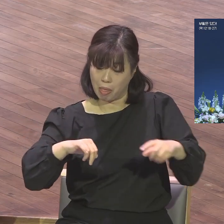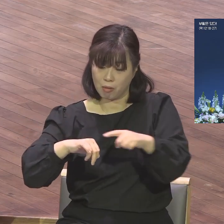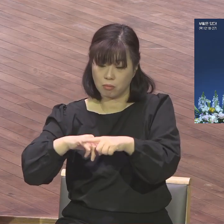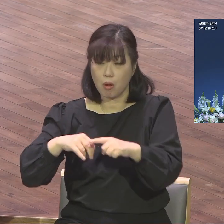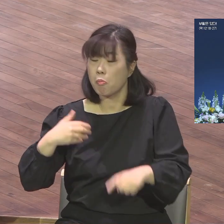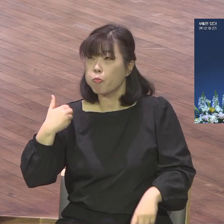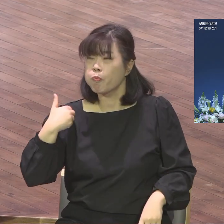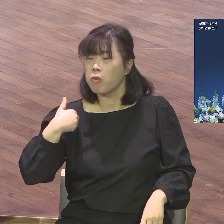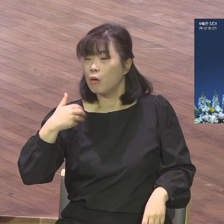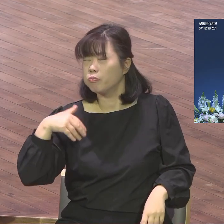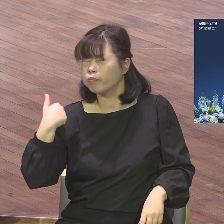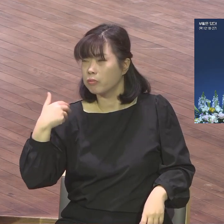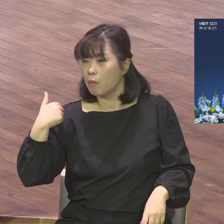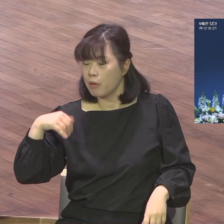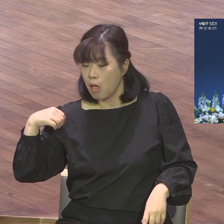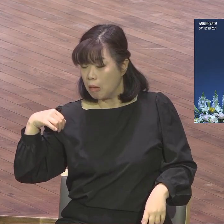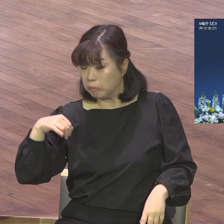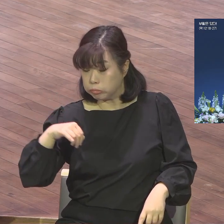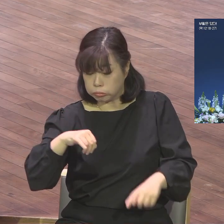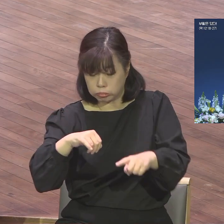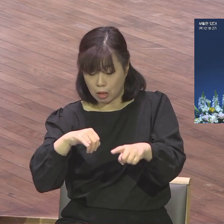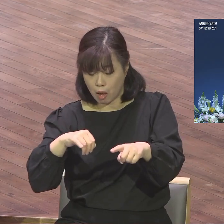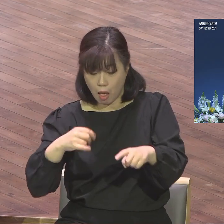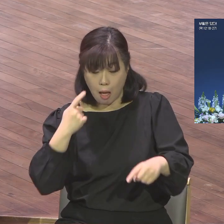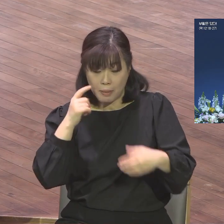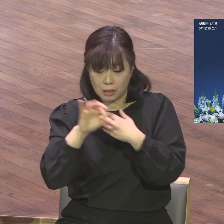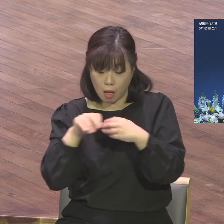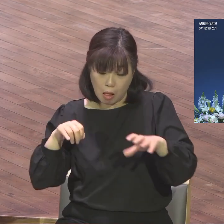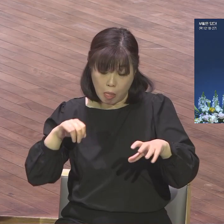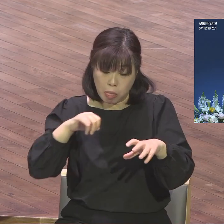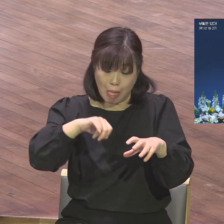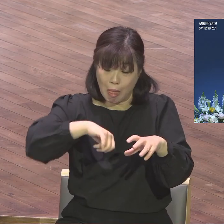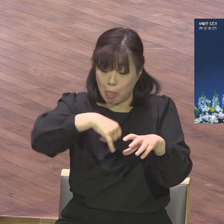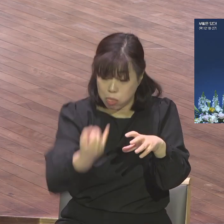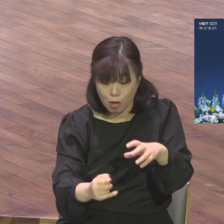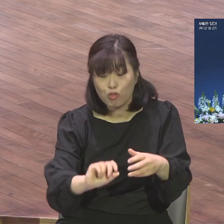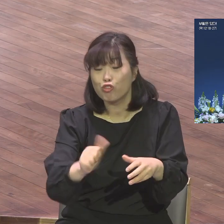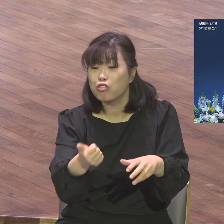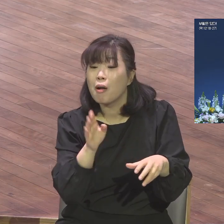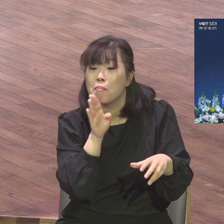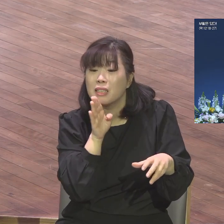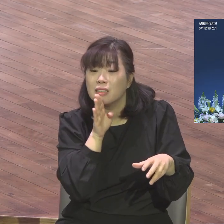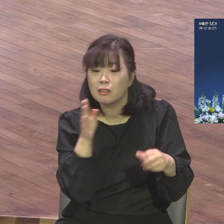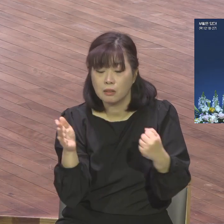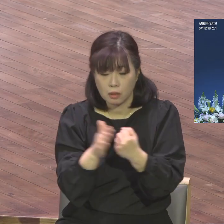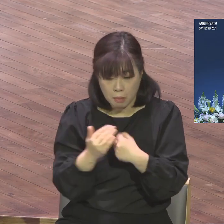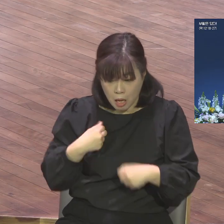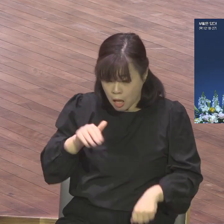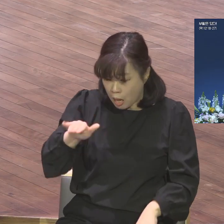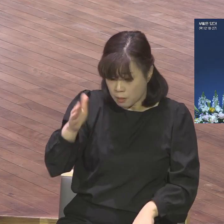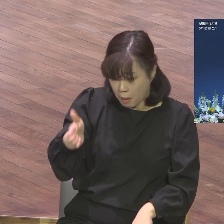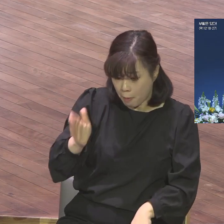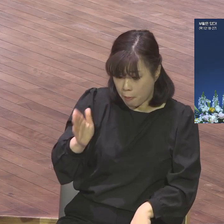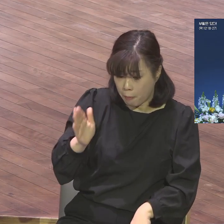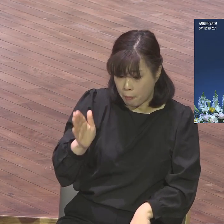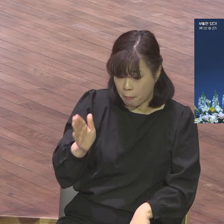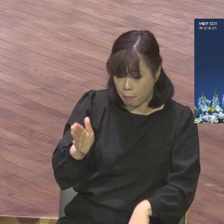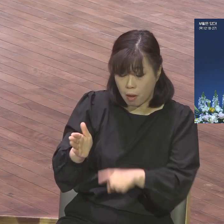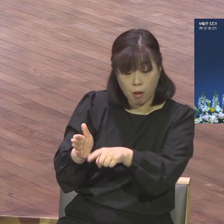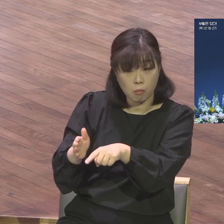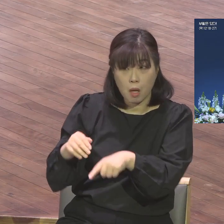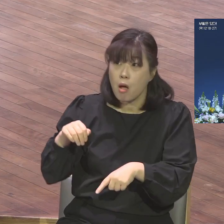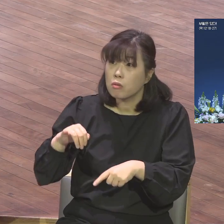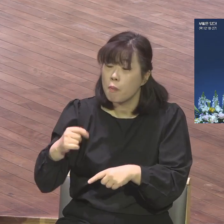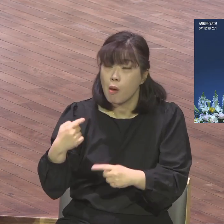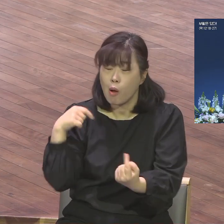아무리 말해도 못 알아듣고 탁 때리면 허태다. 또 모여. 또 열심히 일해. 느낀 게 뭐냐. 내가 개미가 안 되구나.